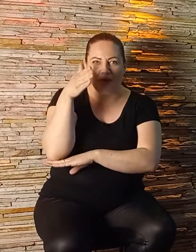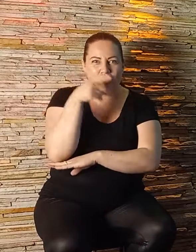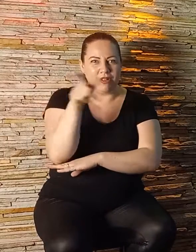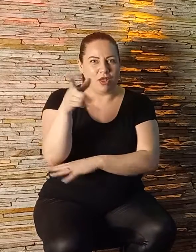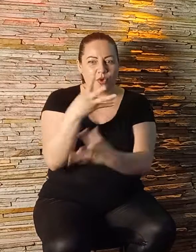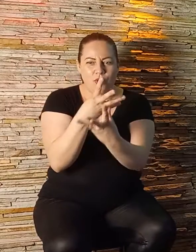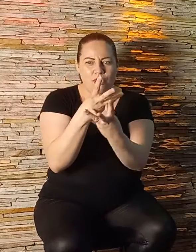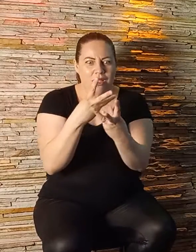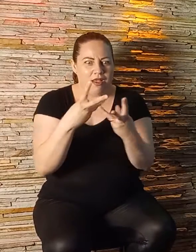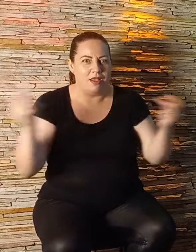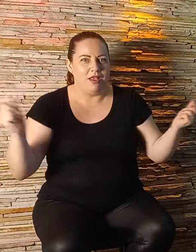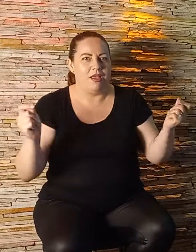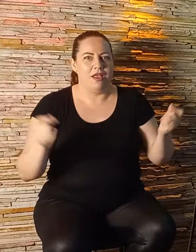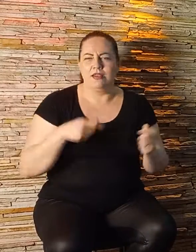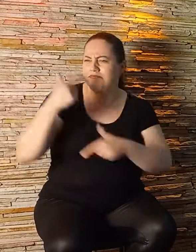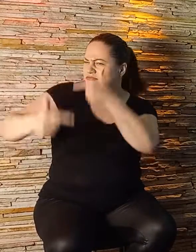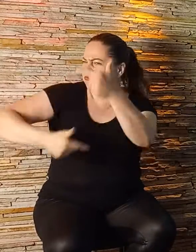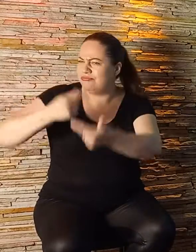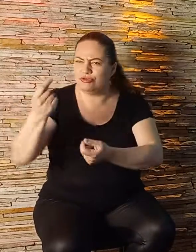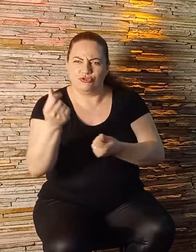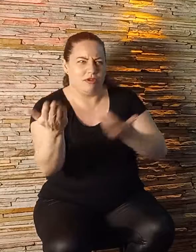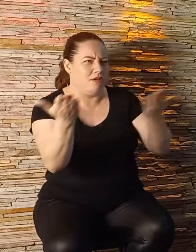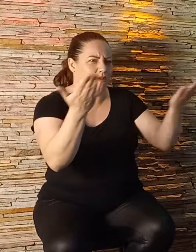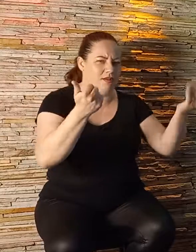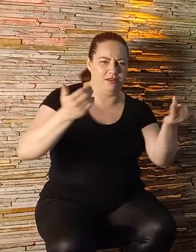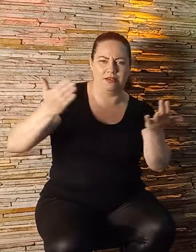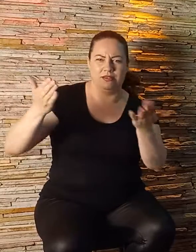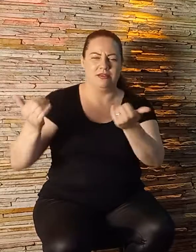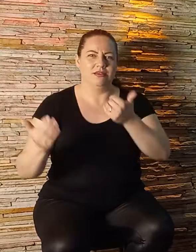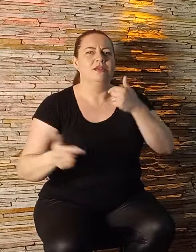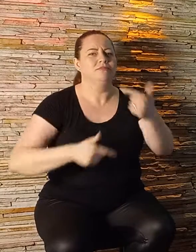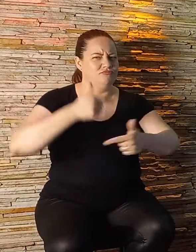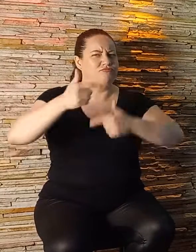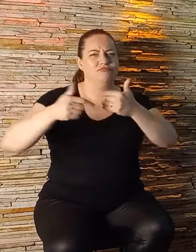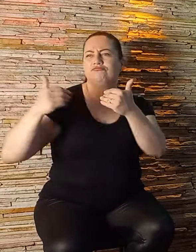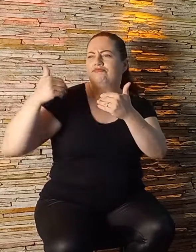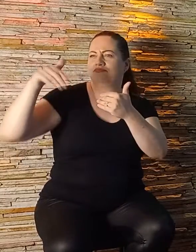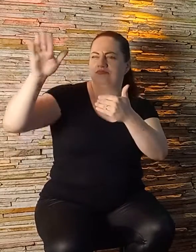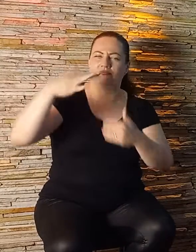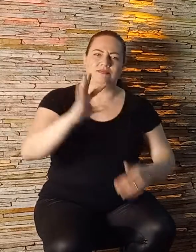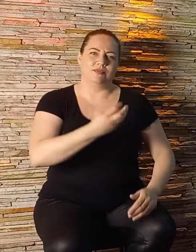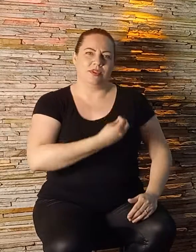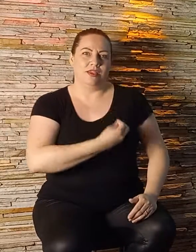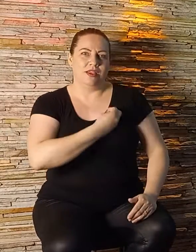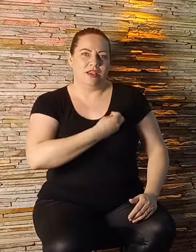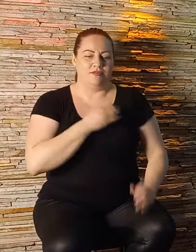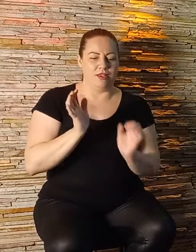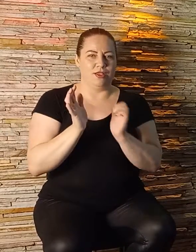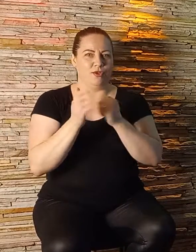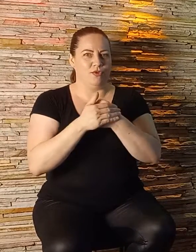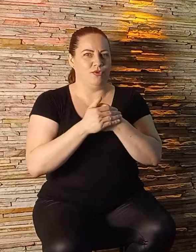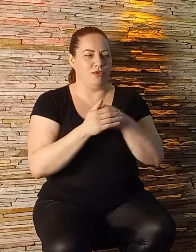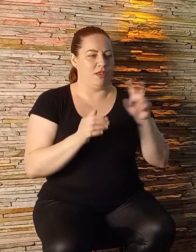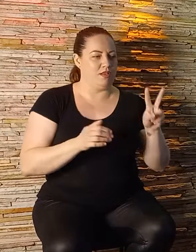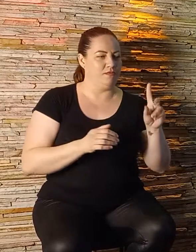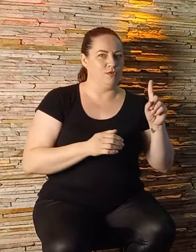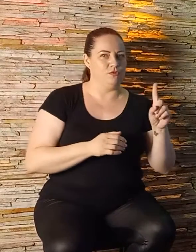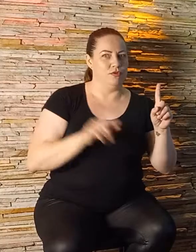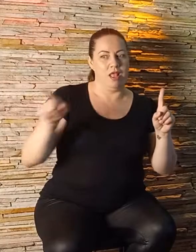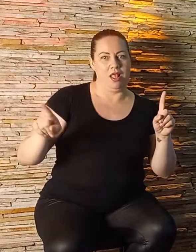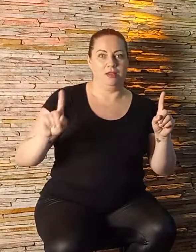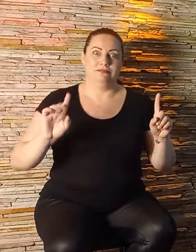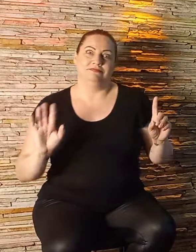nunca mais serviço surgiu para fazer dinheiro e convida deixei era uma galera viver uma vida como for a ser ele 21 e